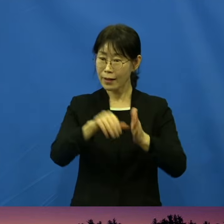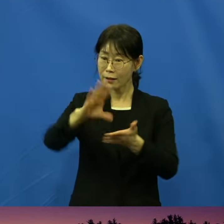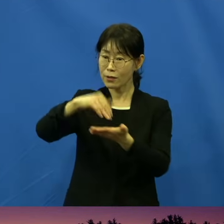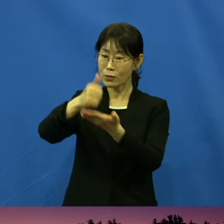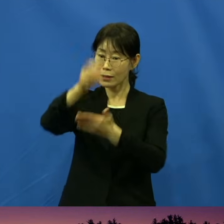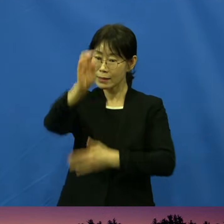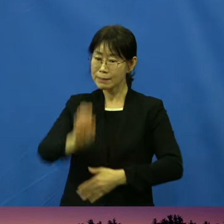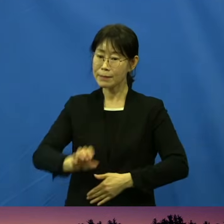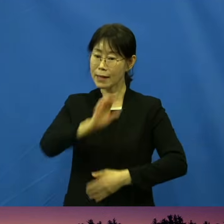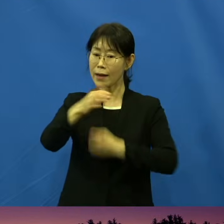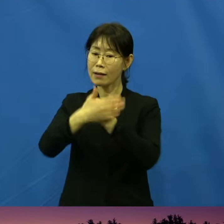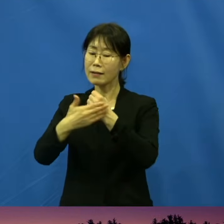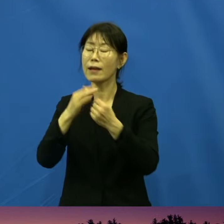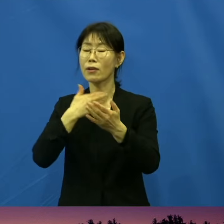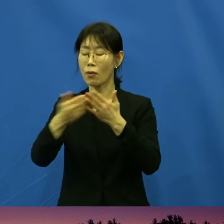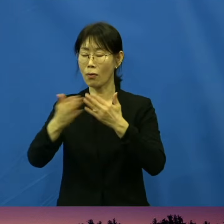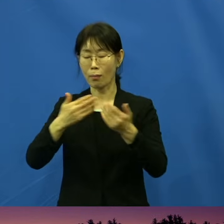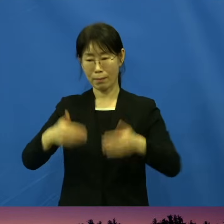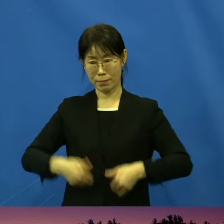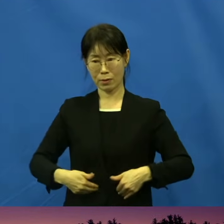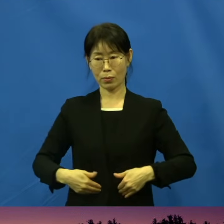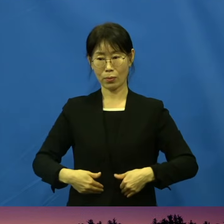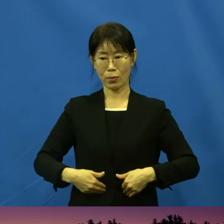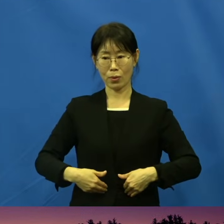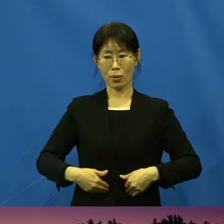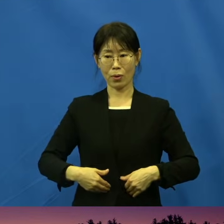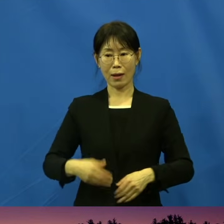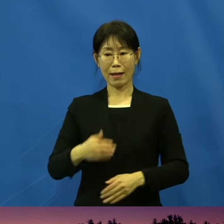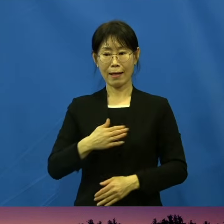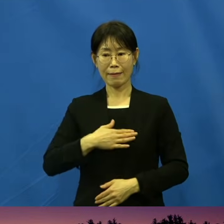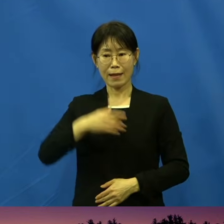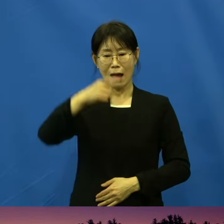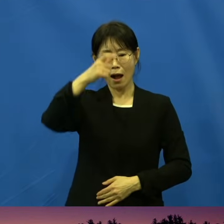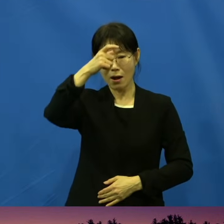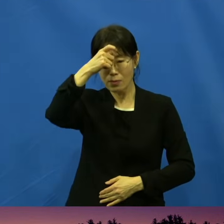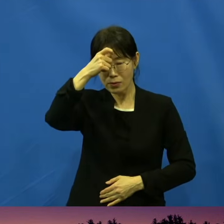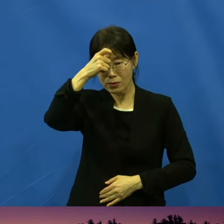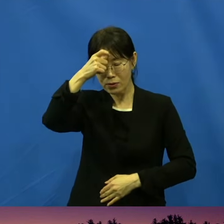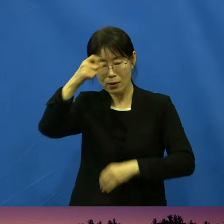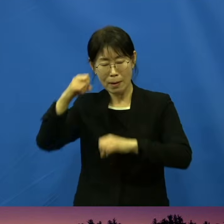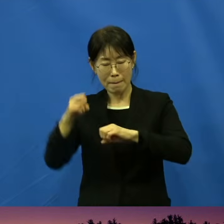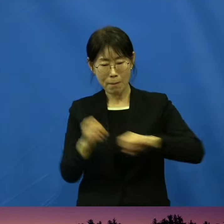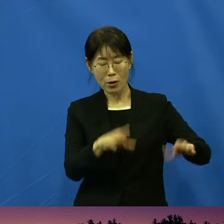자존심이 죽고 자아가 죽고 고집이 죽을 때 십자가의 예수를 묵상해 보십시오.